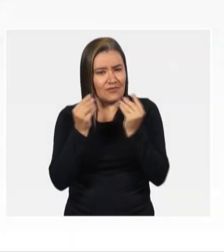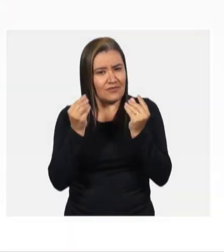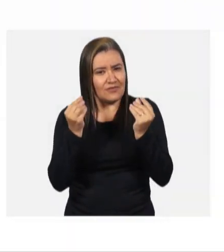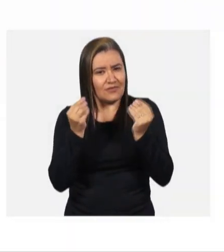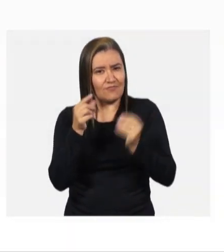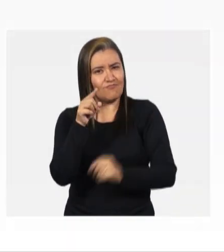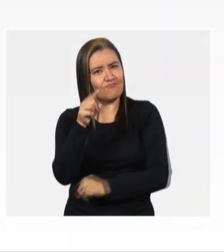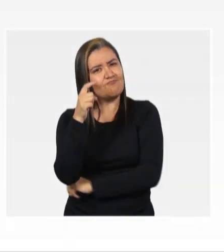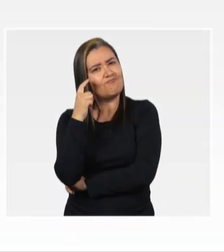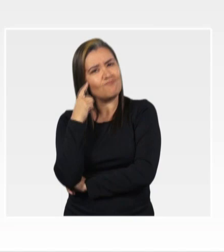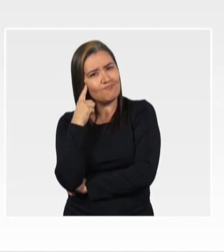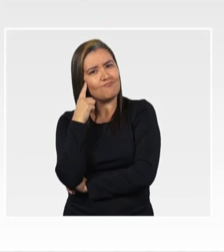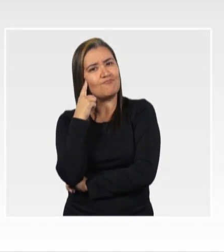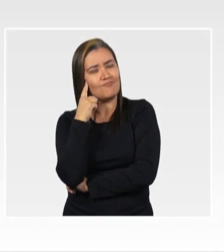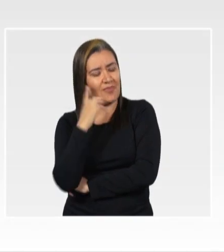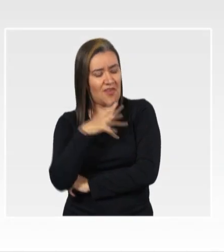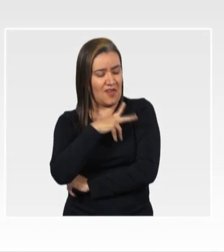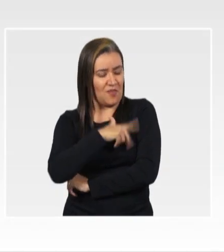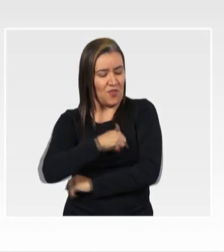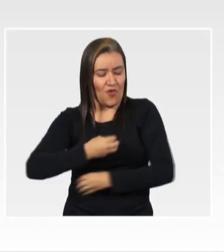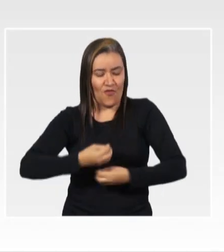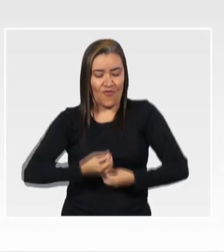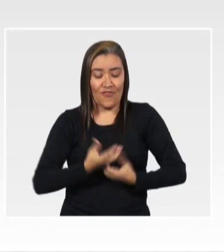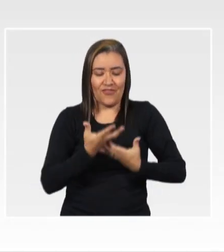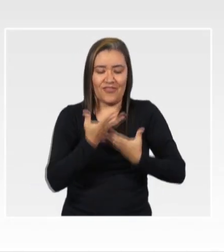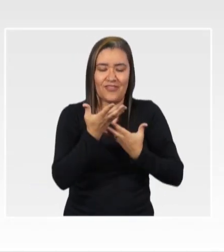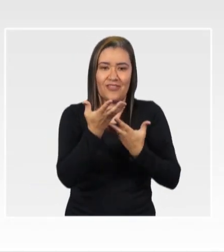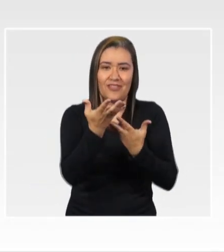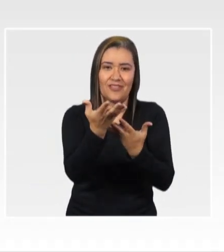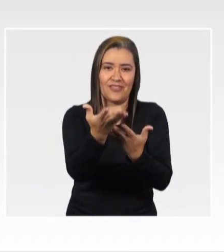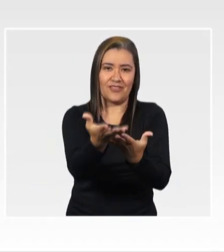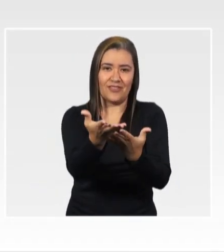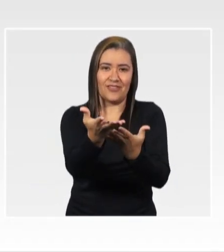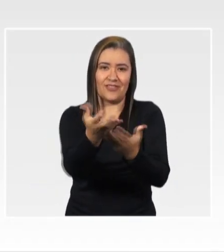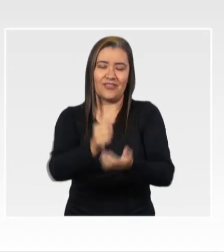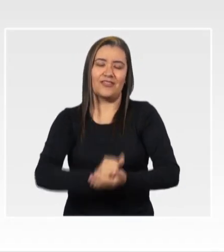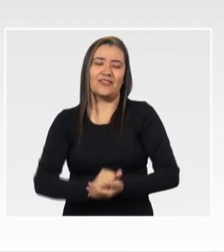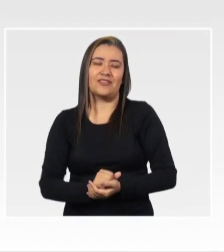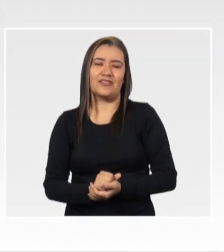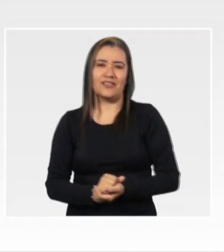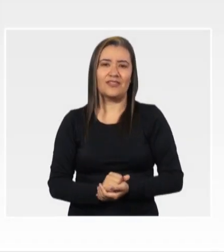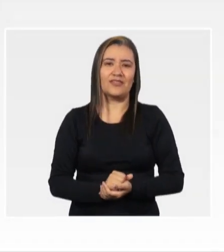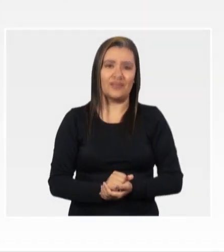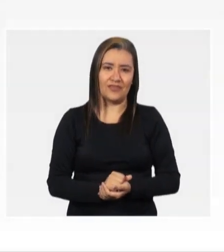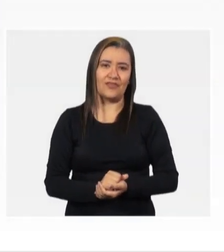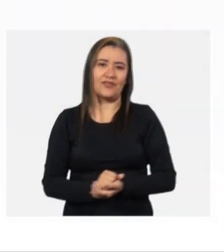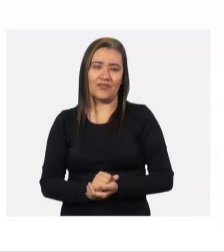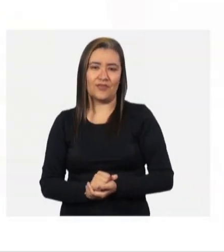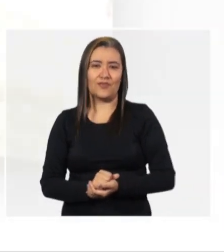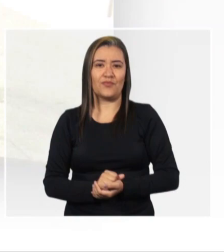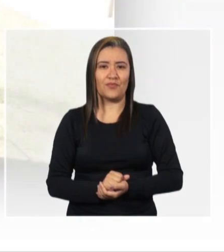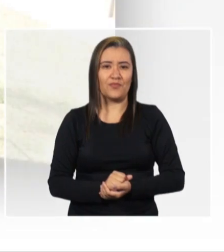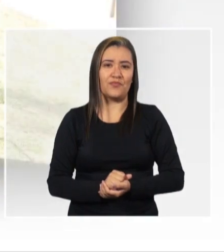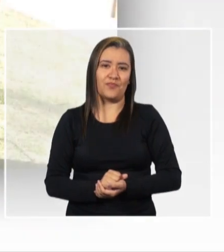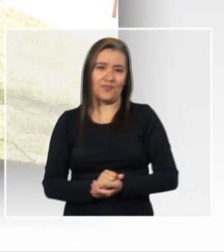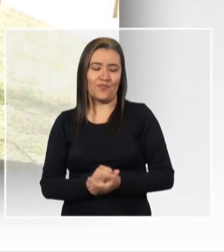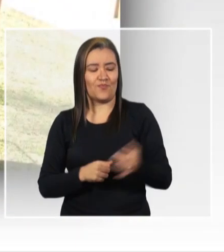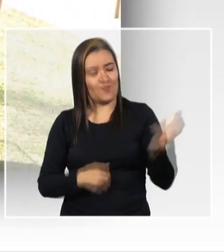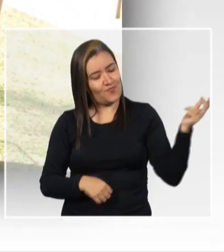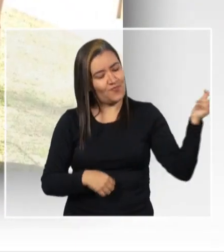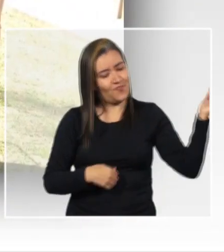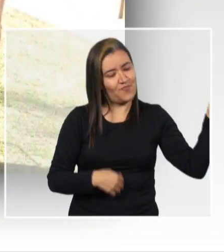cada detalhe, um toque de amor.